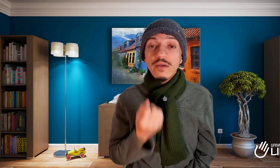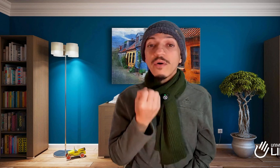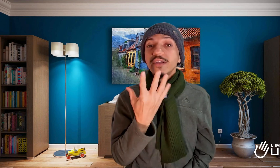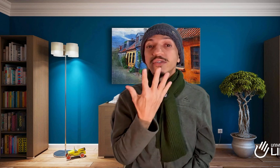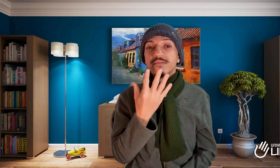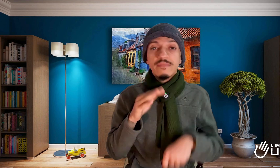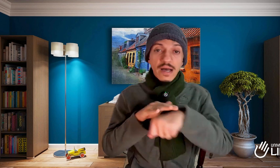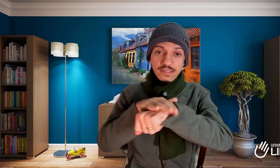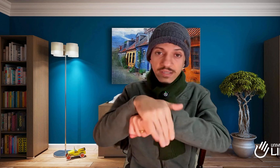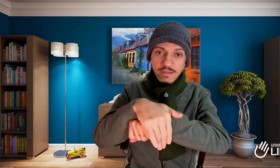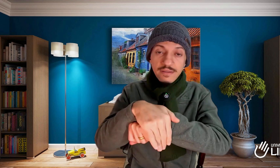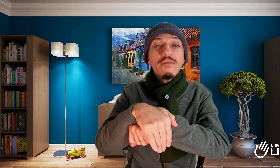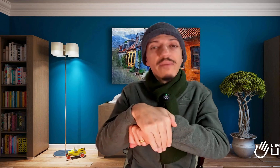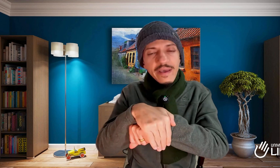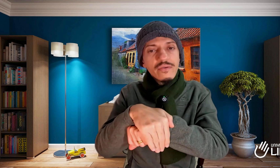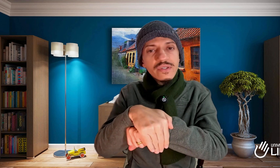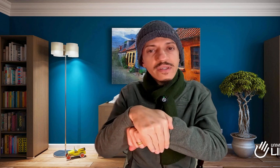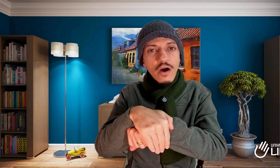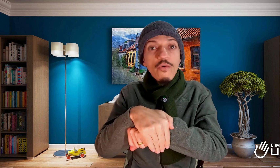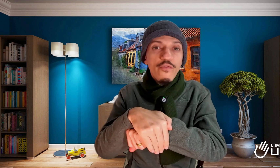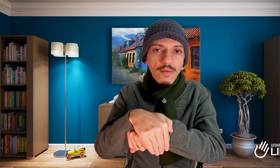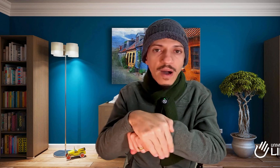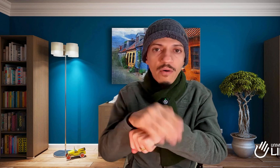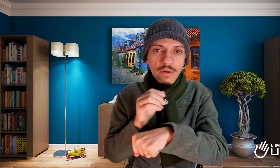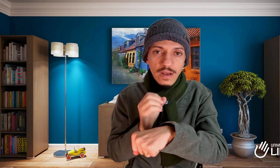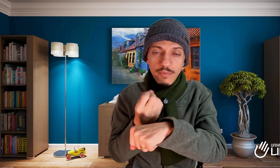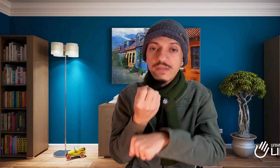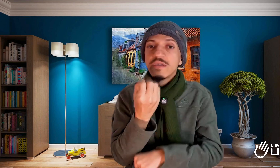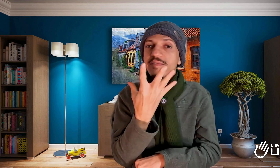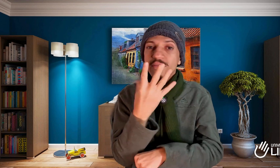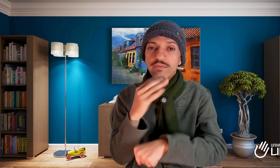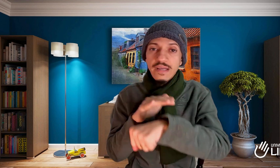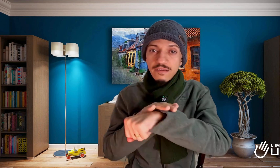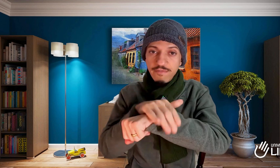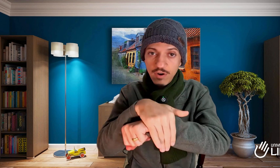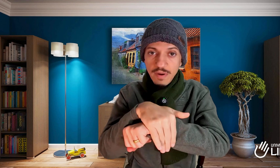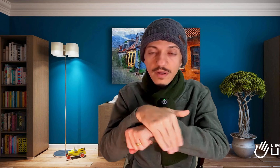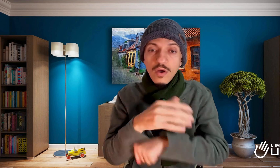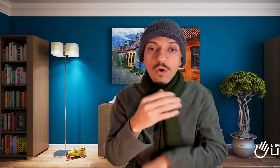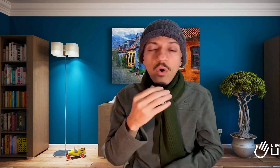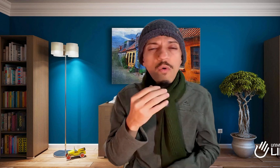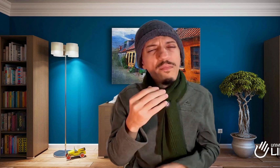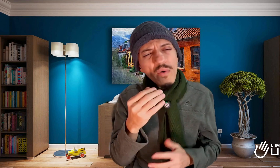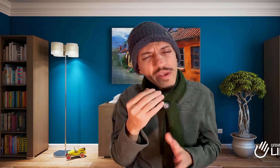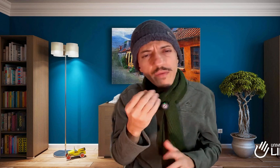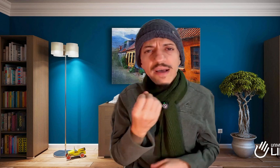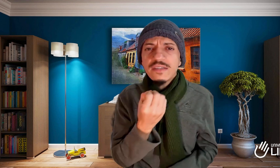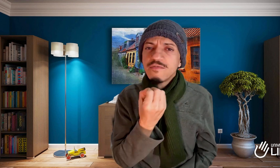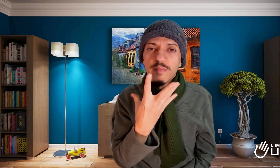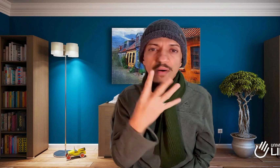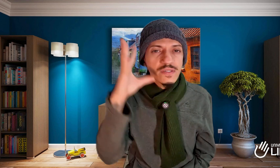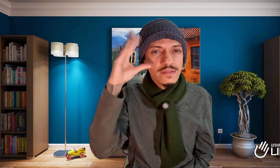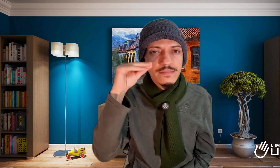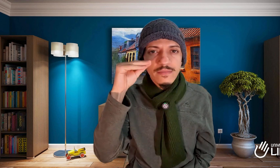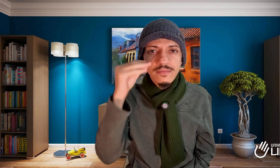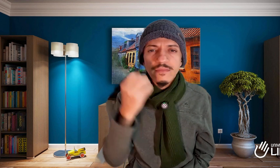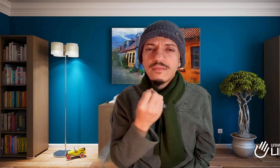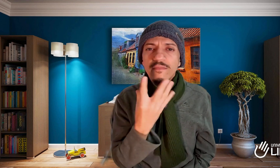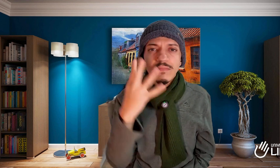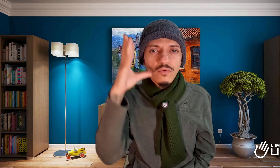noite, assim, também é um sinal formal. Ele pode ser feito dessa forma, ou um pouquinho mais informal assim, com uma